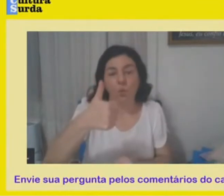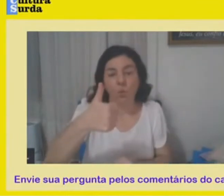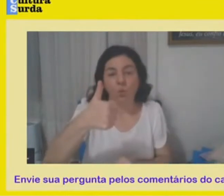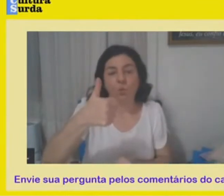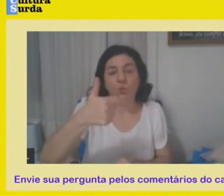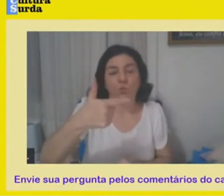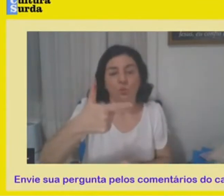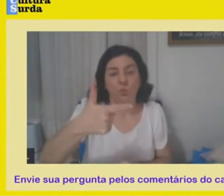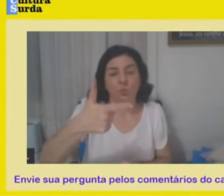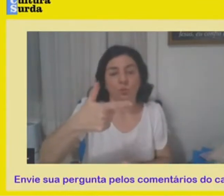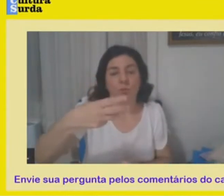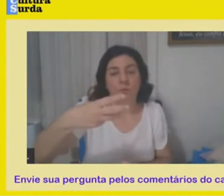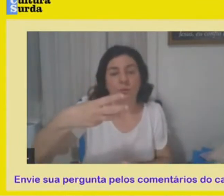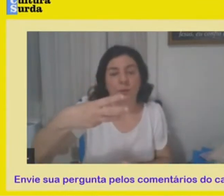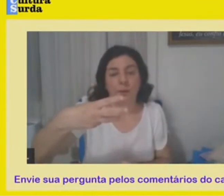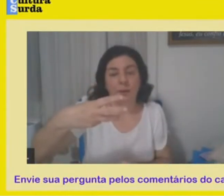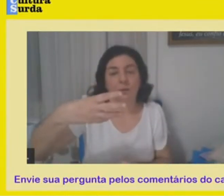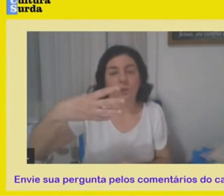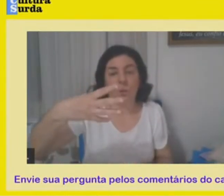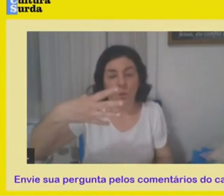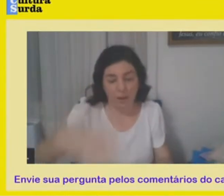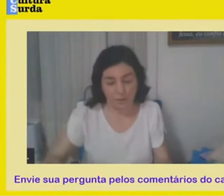não é um objeto.